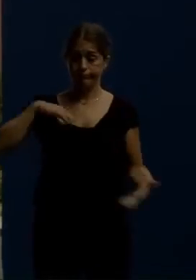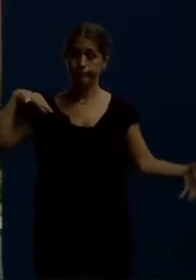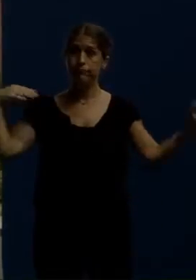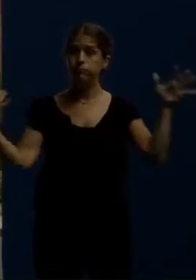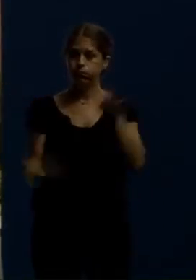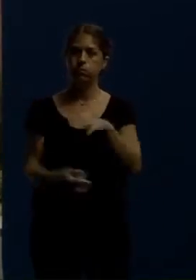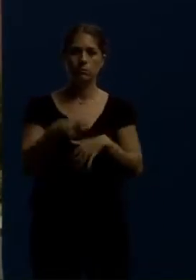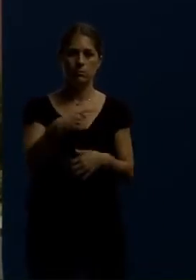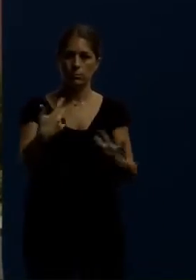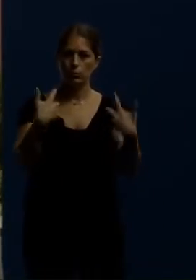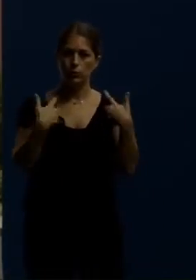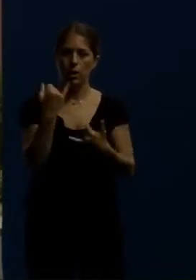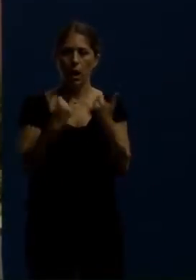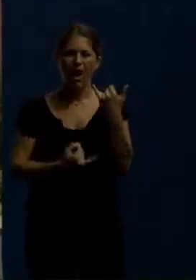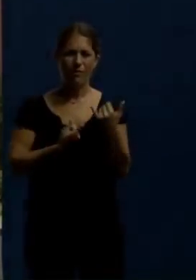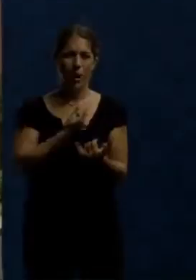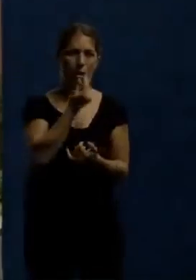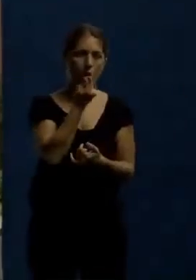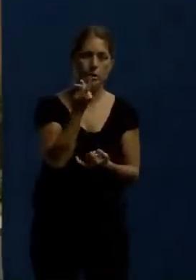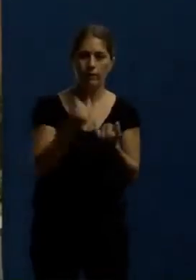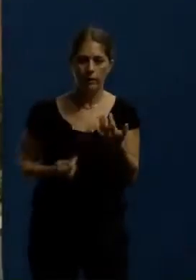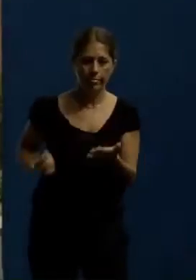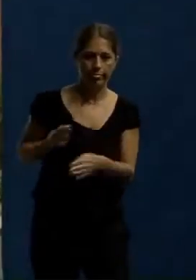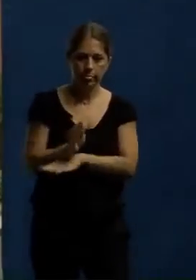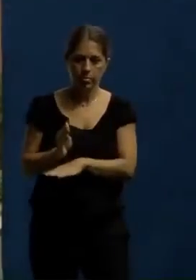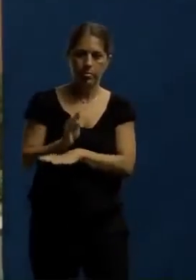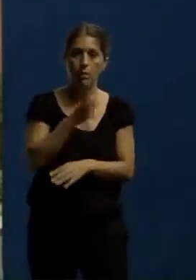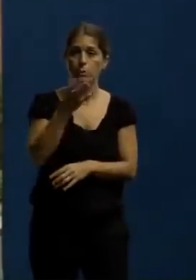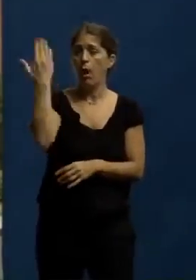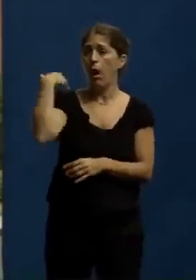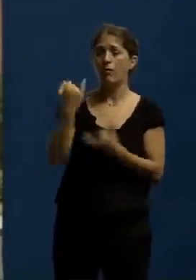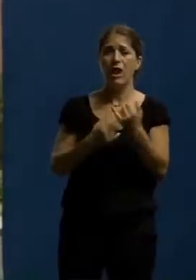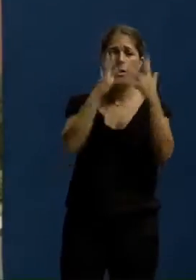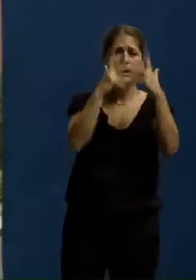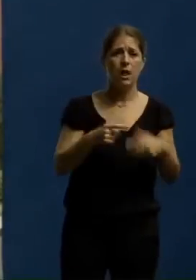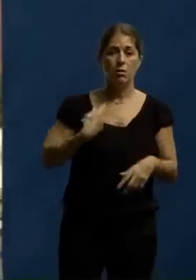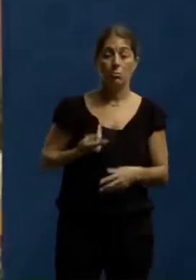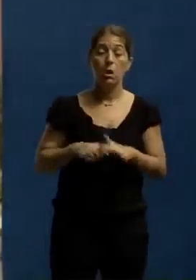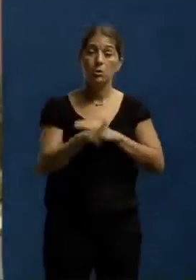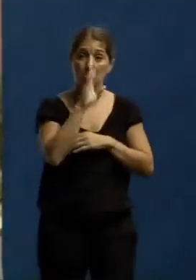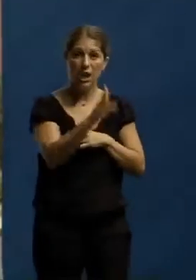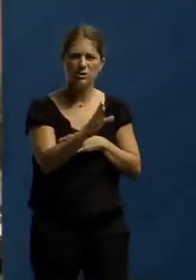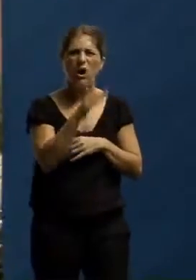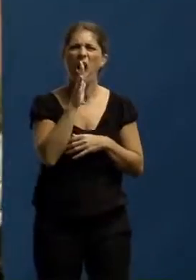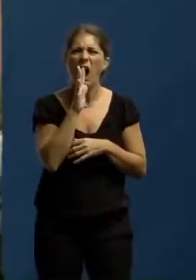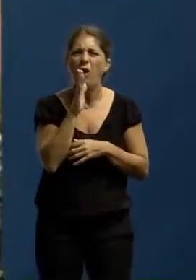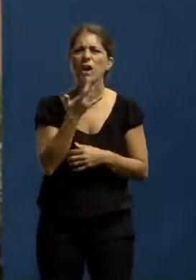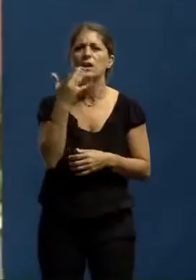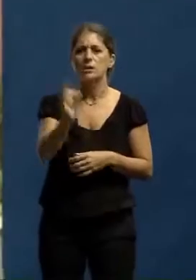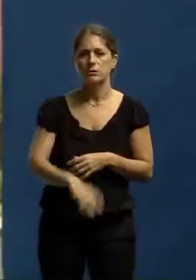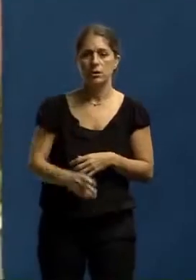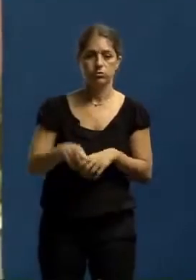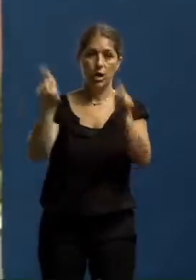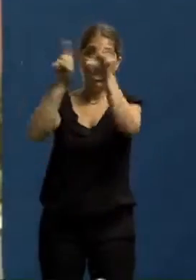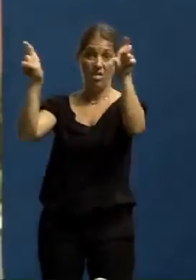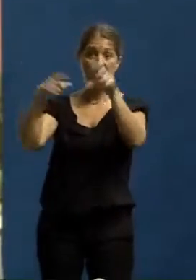e hai que meter moitos cartos e eses cartos son interminables porque antes o que xestionaba directamente a administración agora xestiona unha empresa e como xestiona unha empresa,